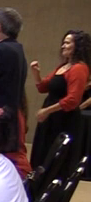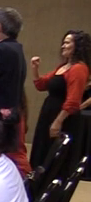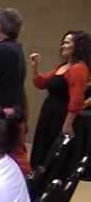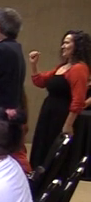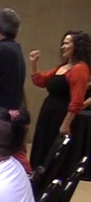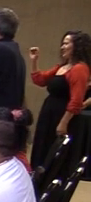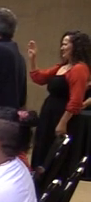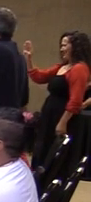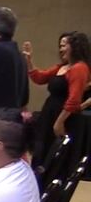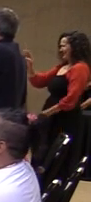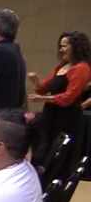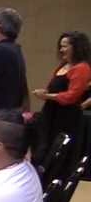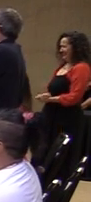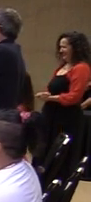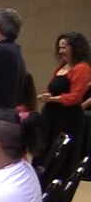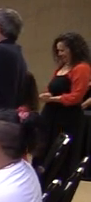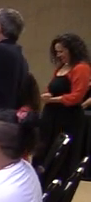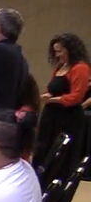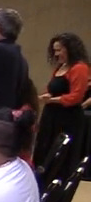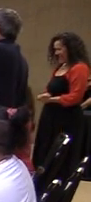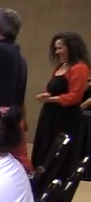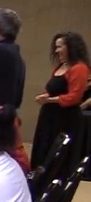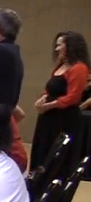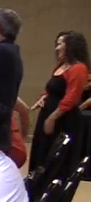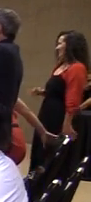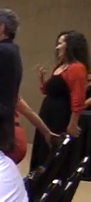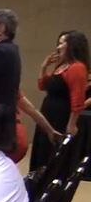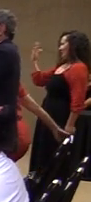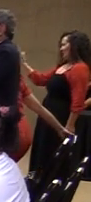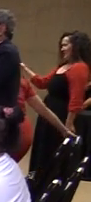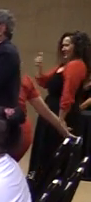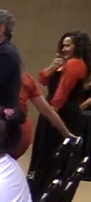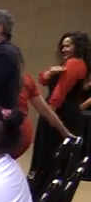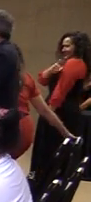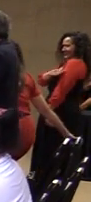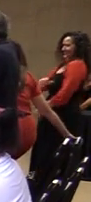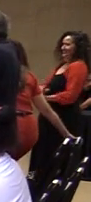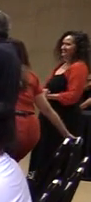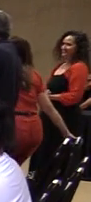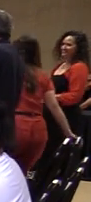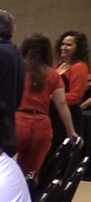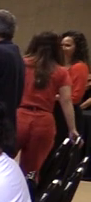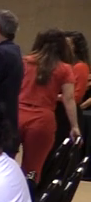Rodrigo Mondengo, conhecido como Treme Terra, lá no Rio de Janeiro.